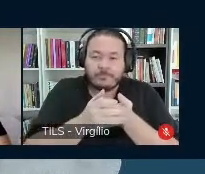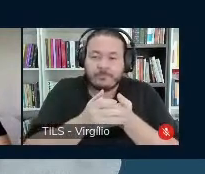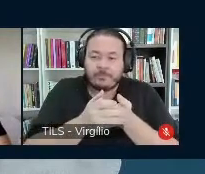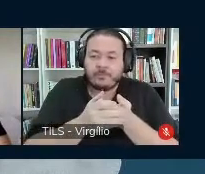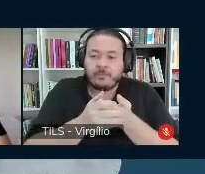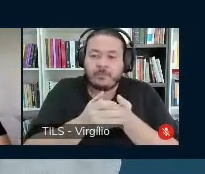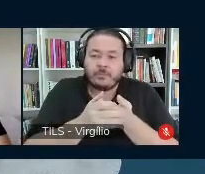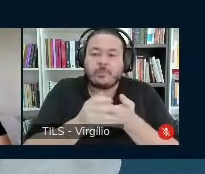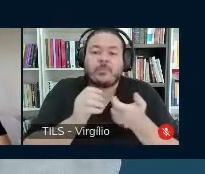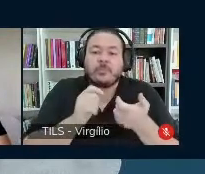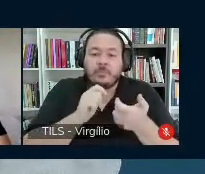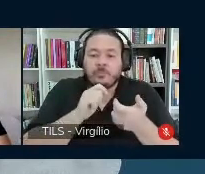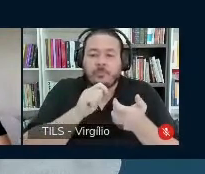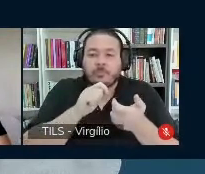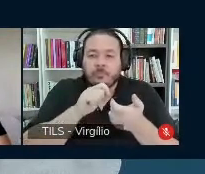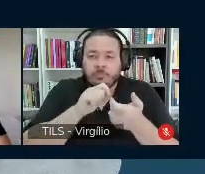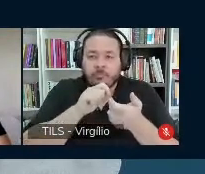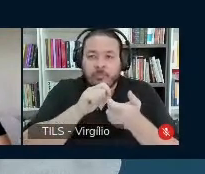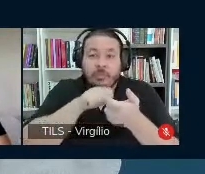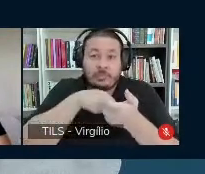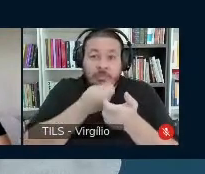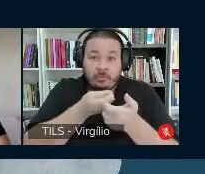sintaxe.